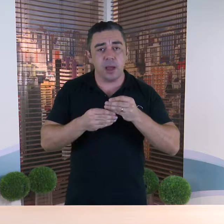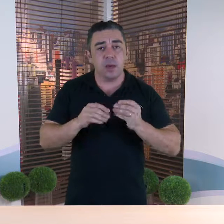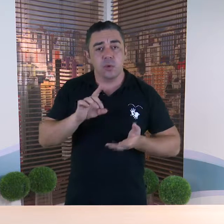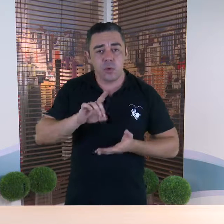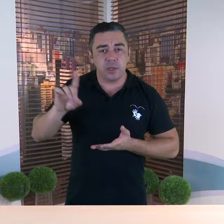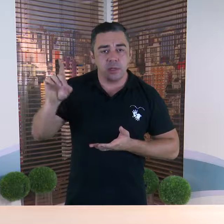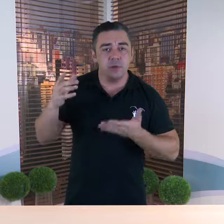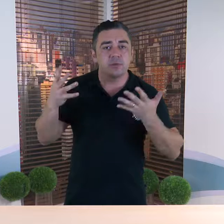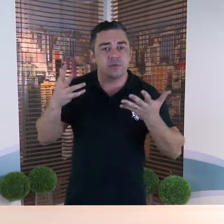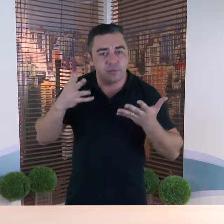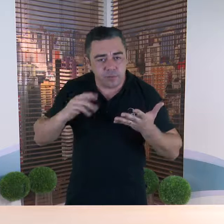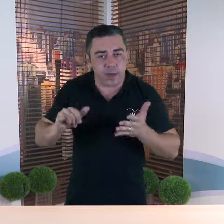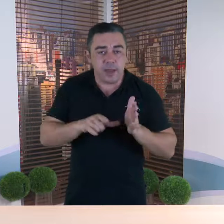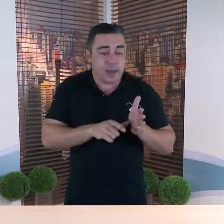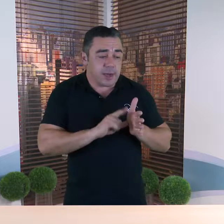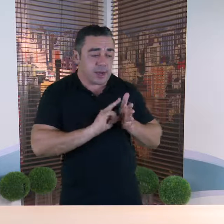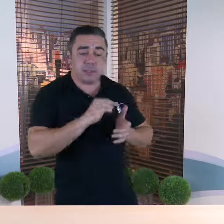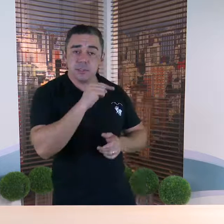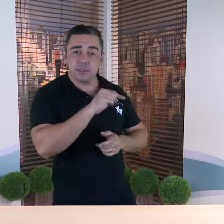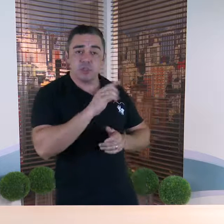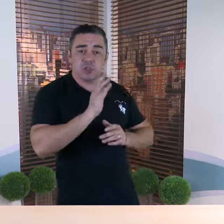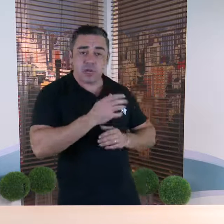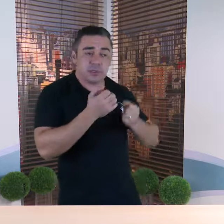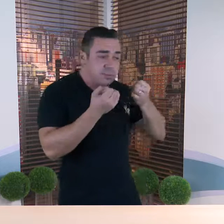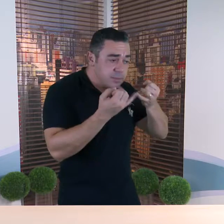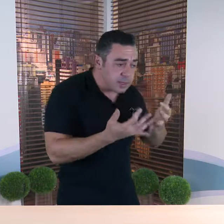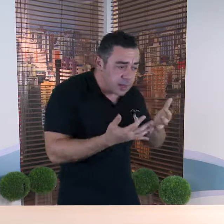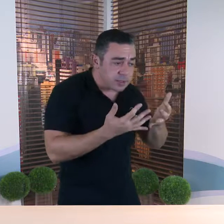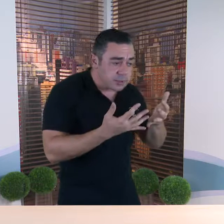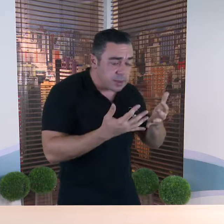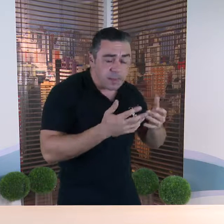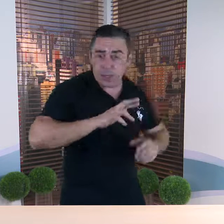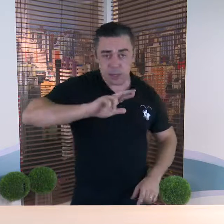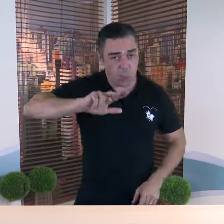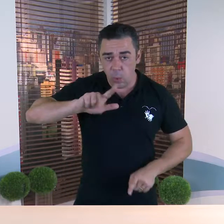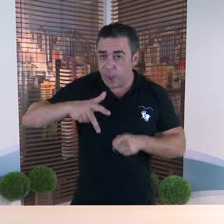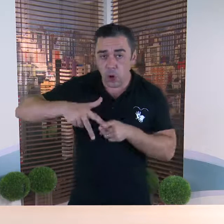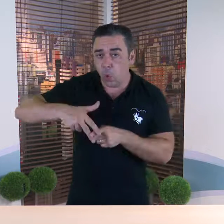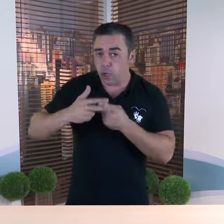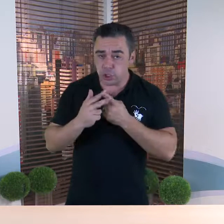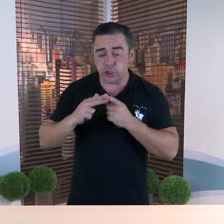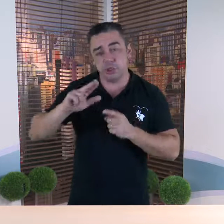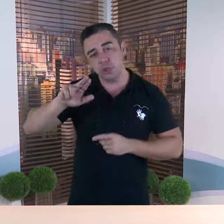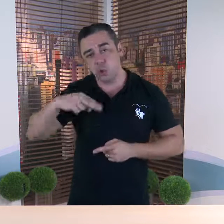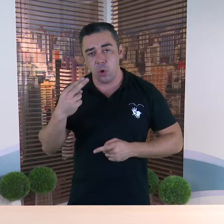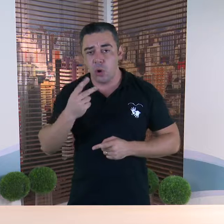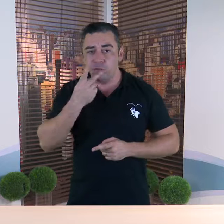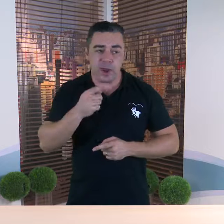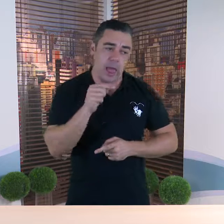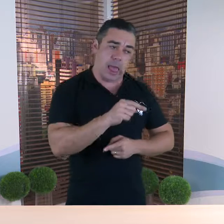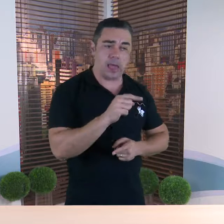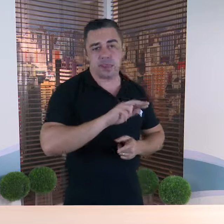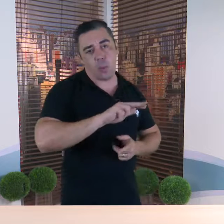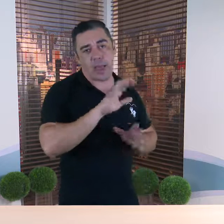suplementar aquilo que Deus revelara antes, mas nunca para corrigir ou contradizer.